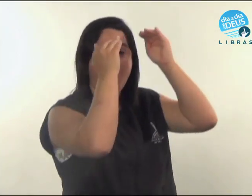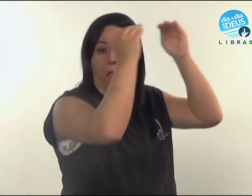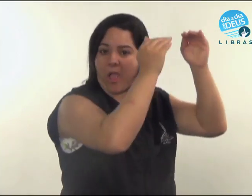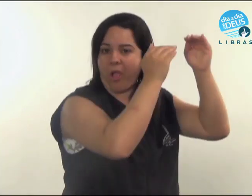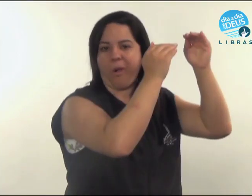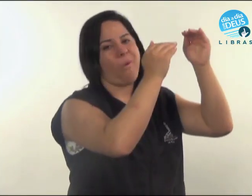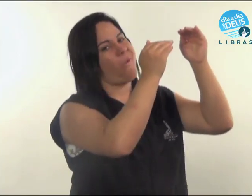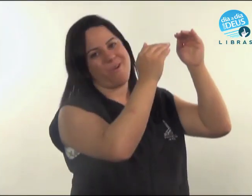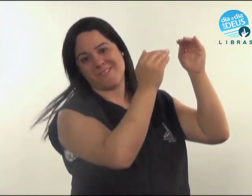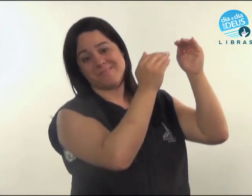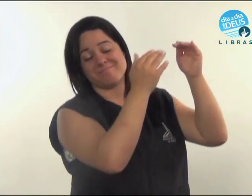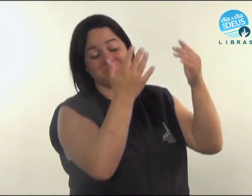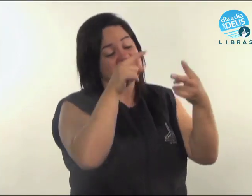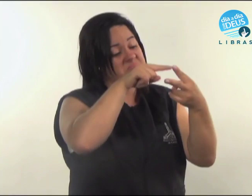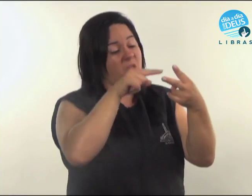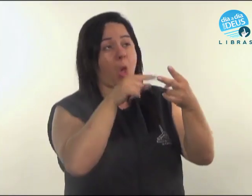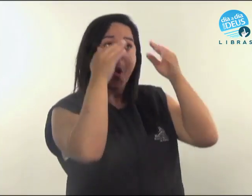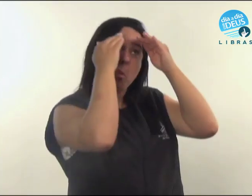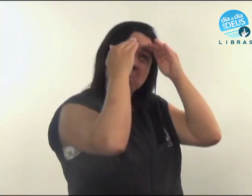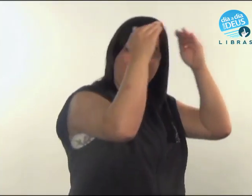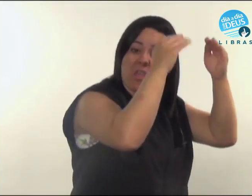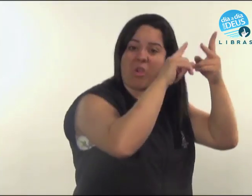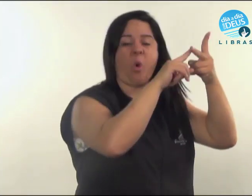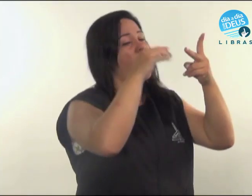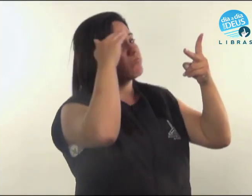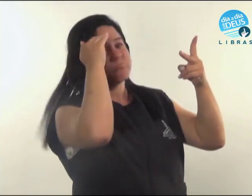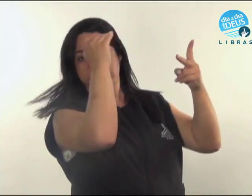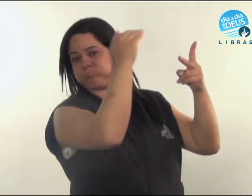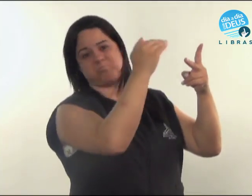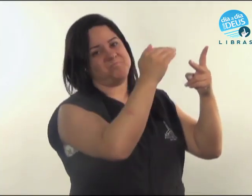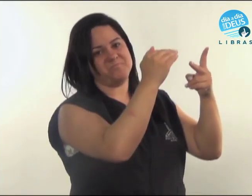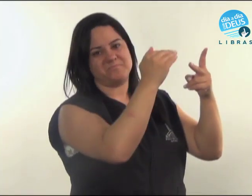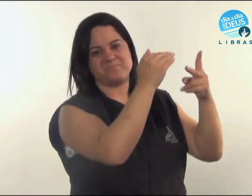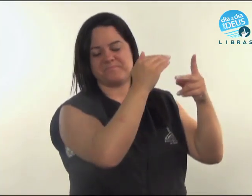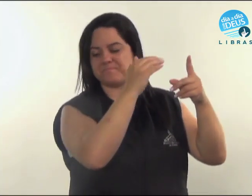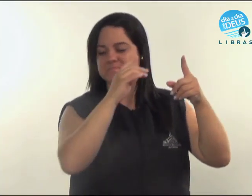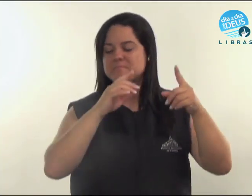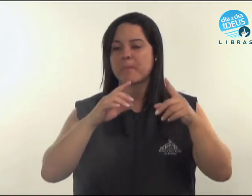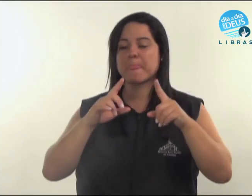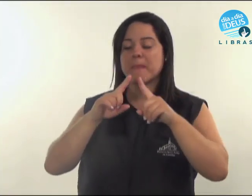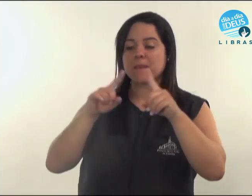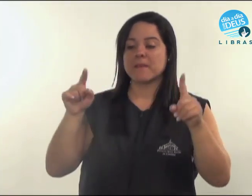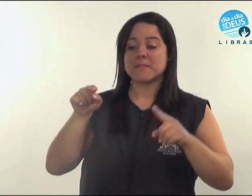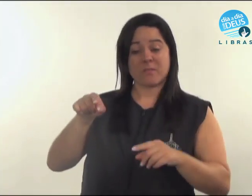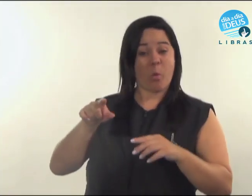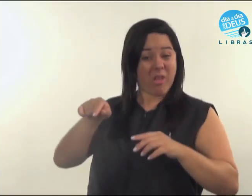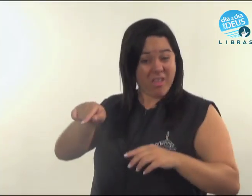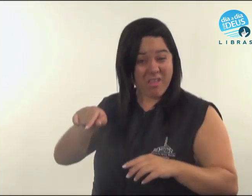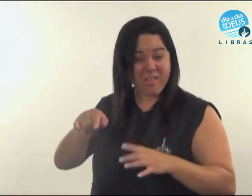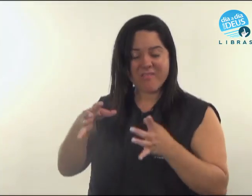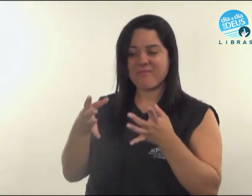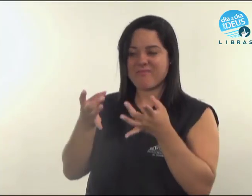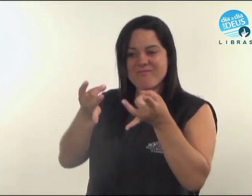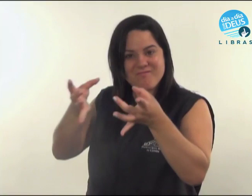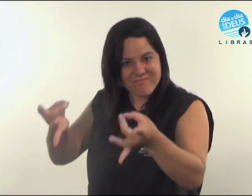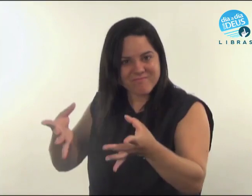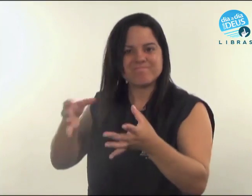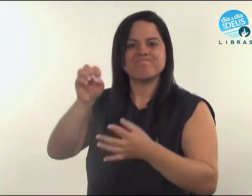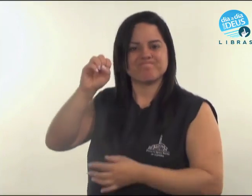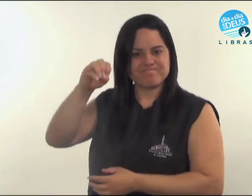Mas ouvir e fazer só parte do que Deus mandou, como se fosse o tudo que Ele tinha pedido, era mentir a si mesmo e mentir ao